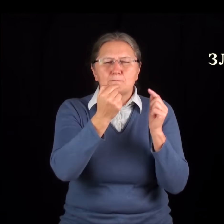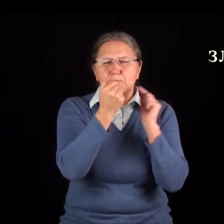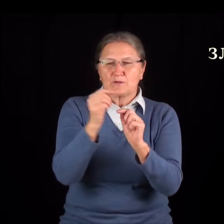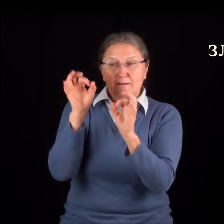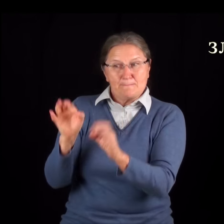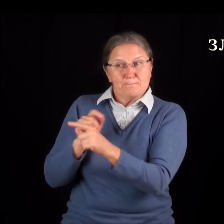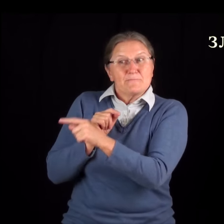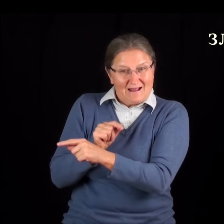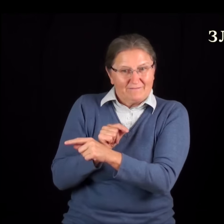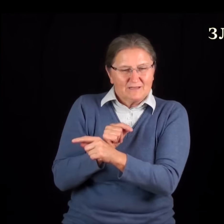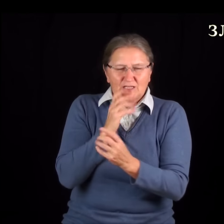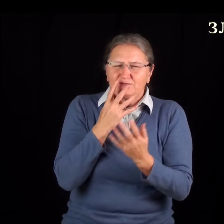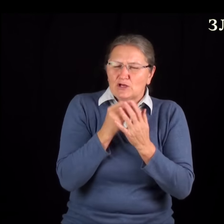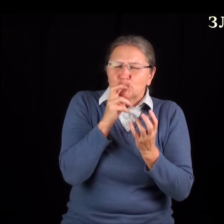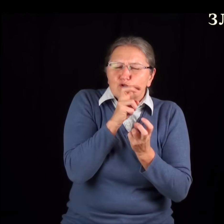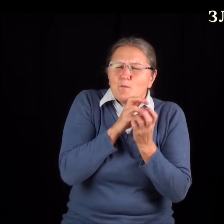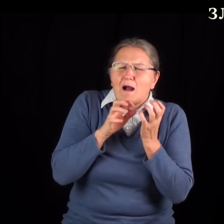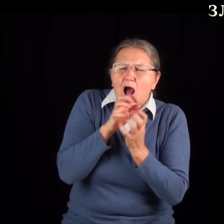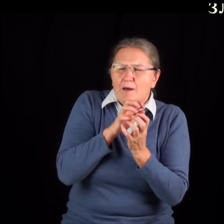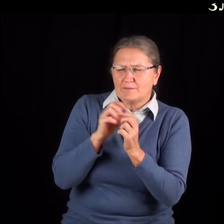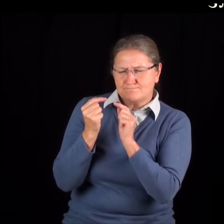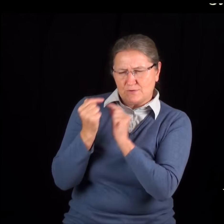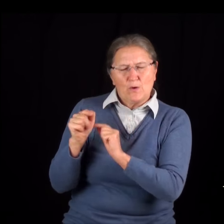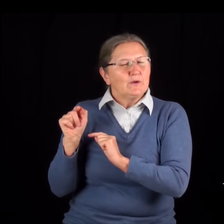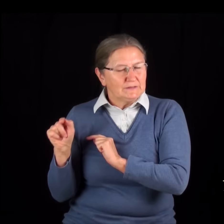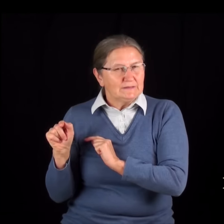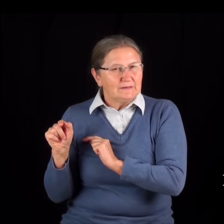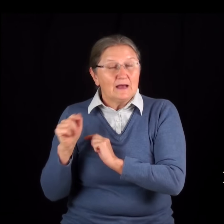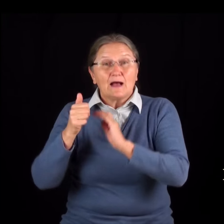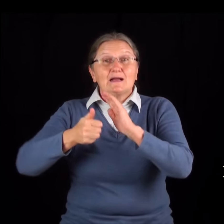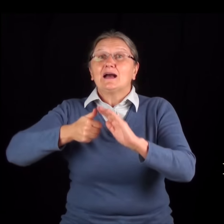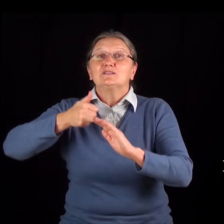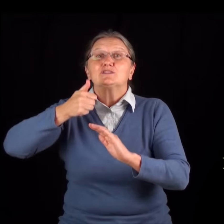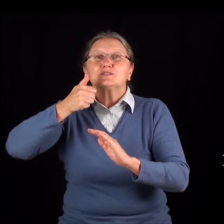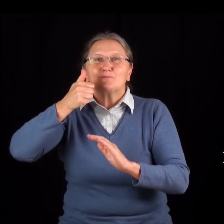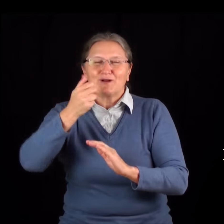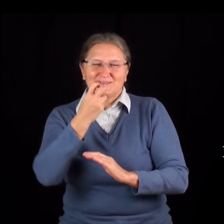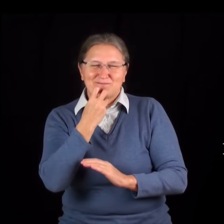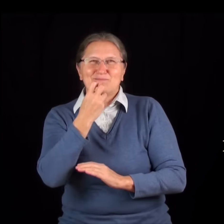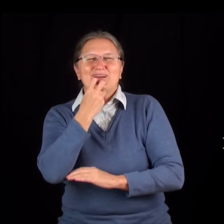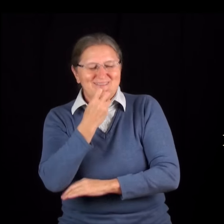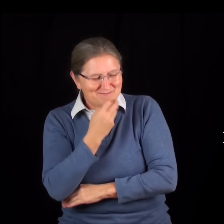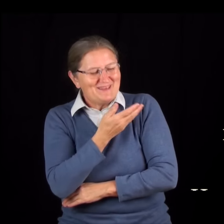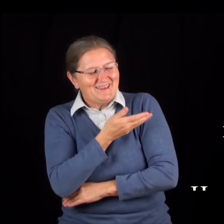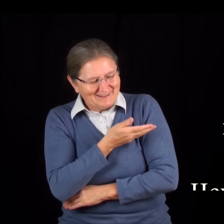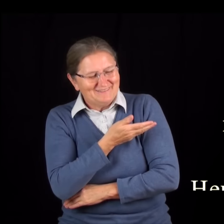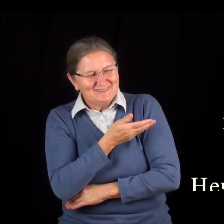против праведника, искрежещит на него зубами своими. Господь же посмеивается над ним,